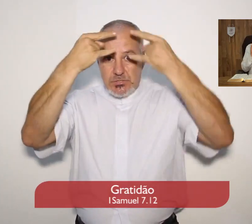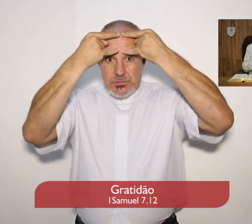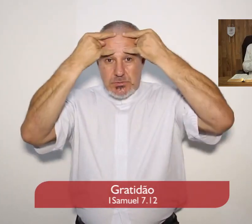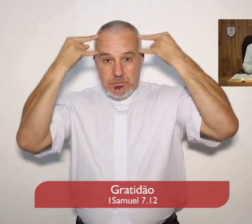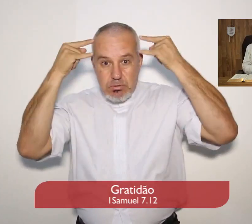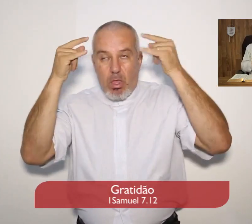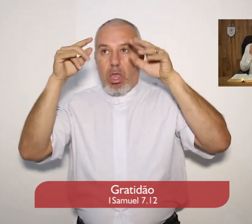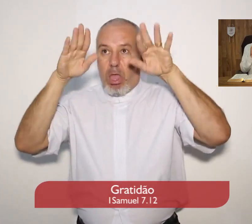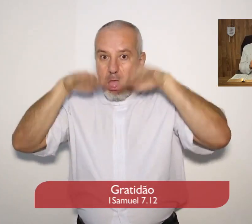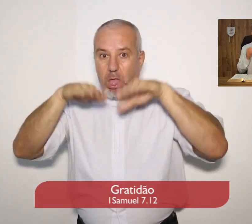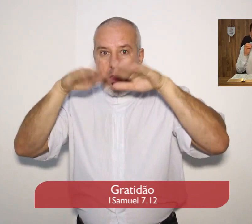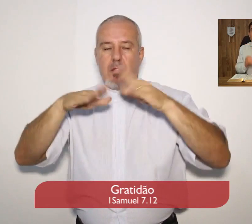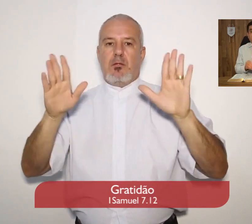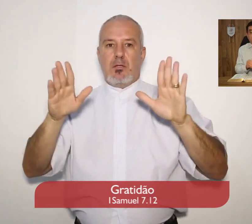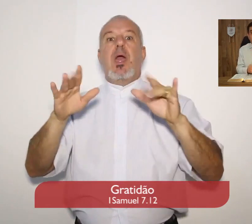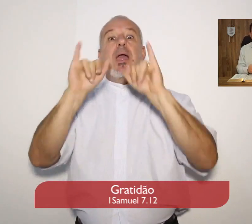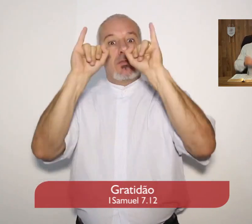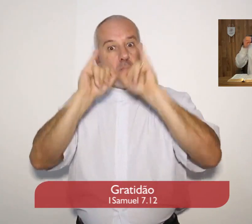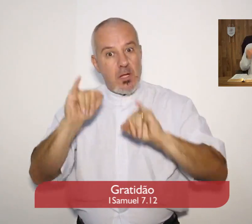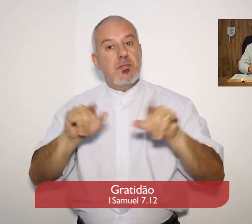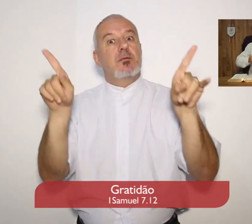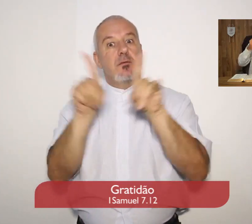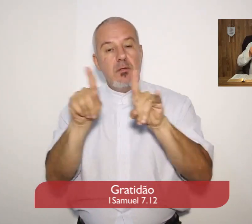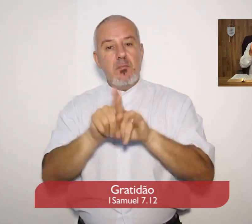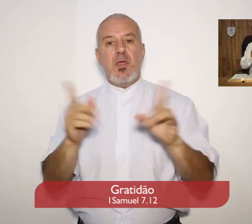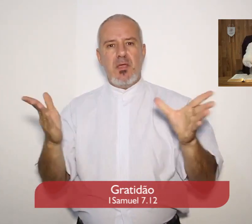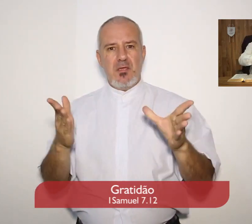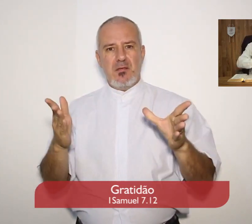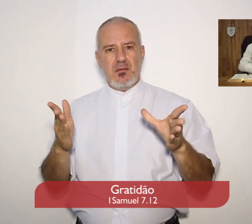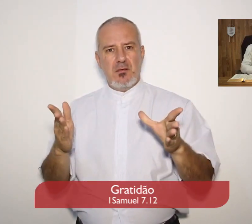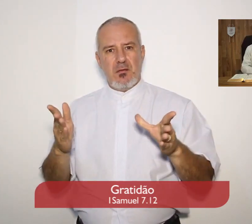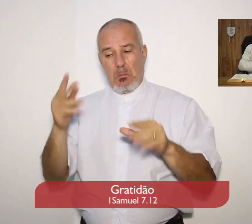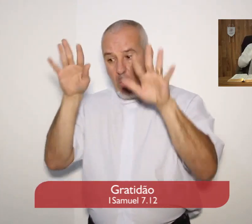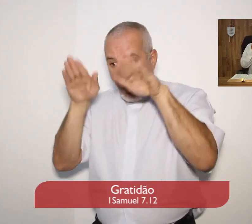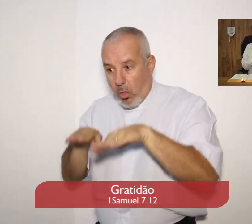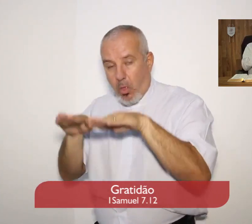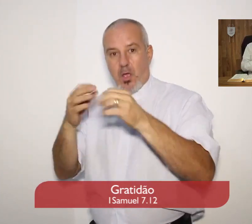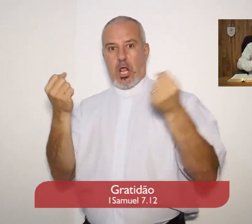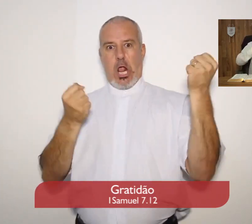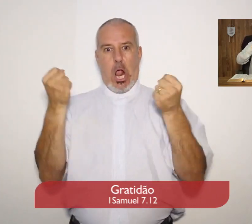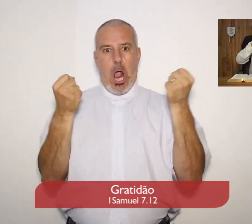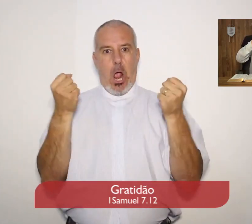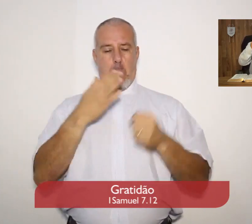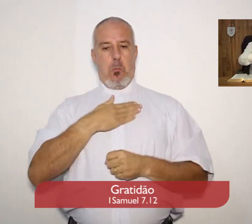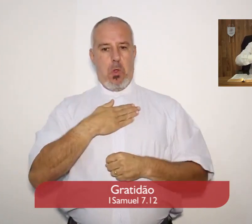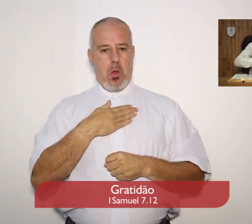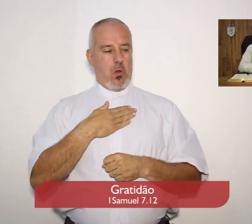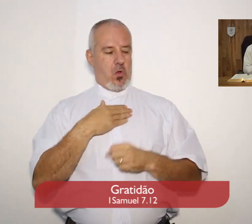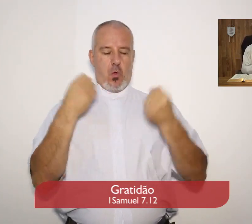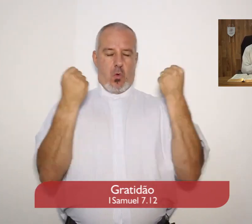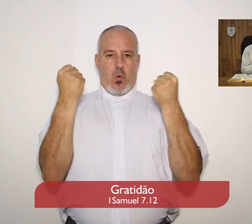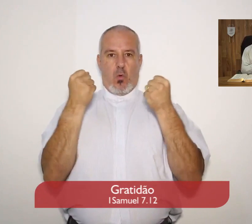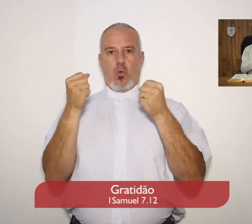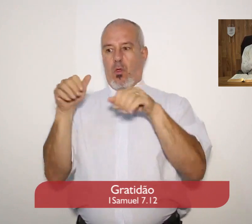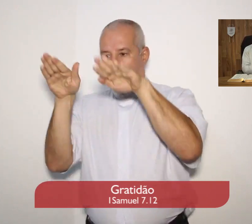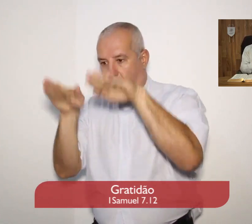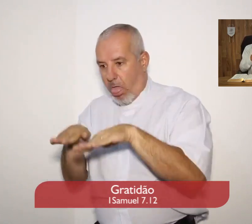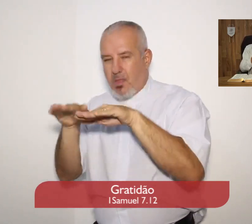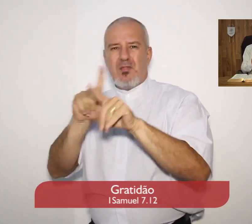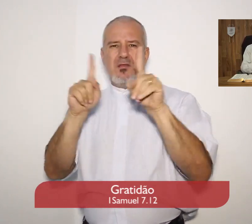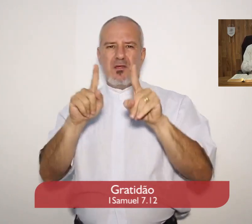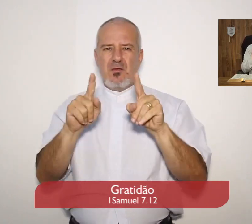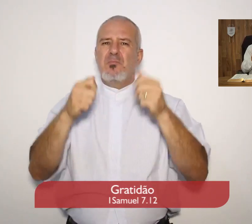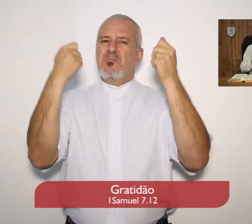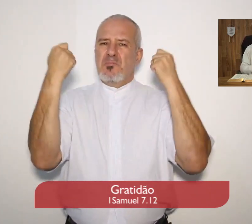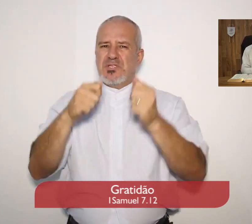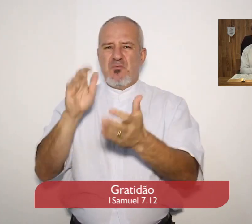é constituído a partir da palavra de Deus como idolatria. Nós precisamos de fugir da idolatria. Em Mateus,